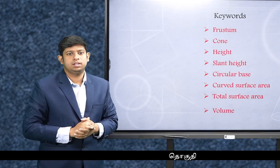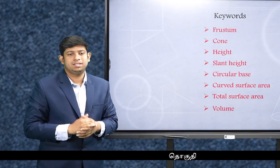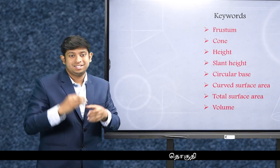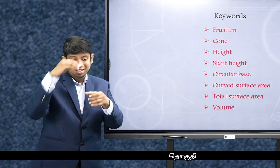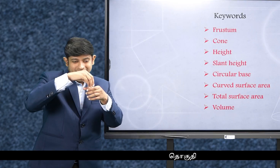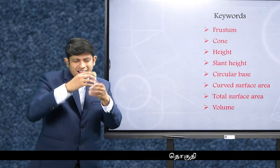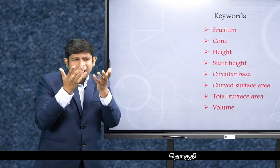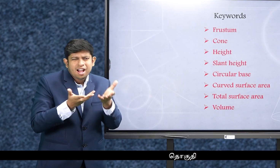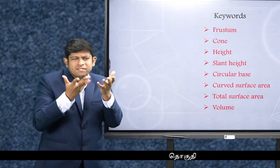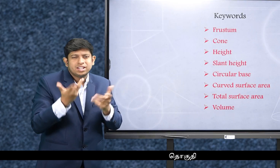தொகுதி.